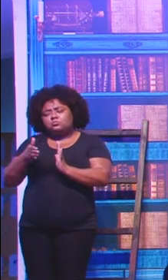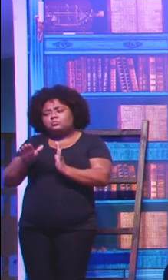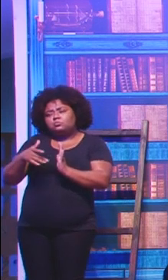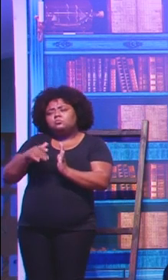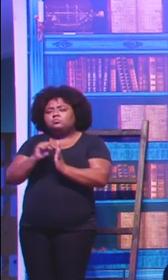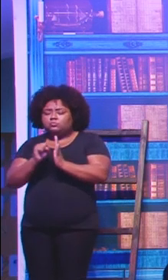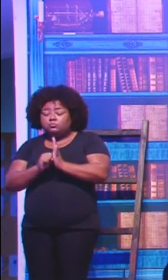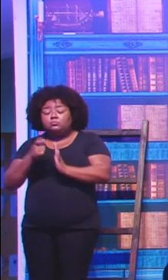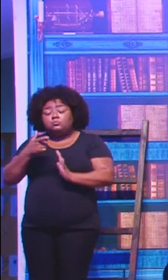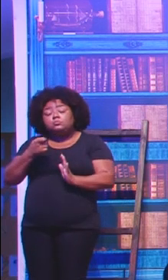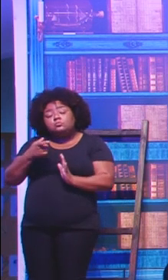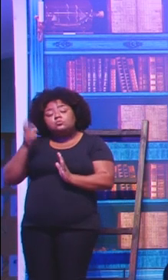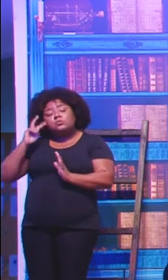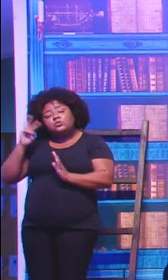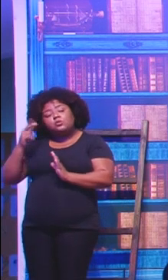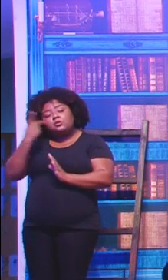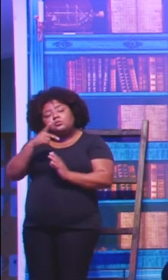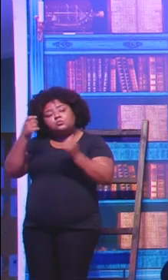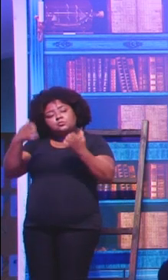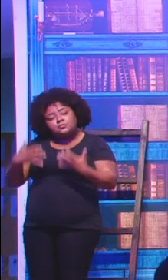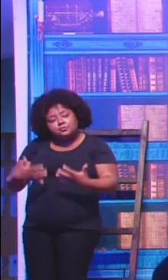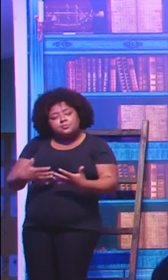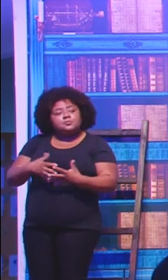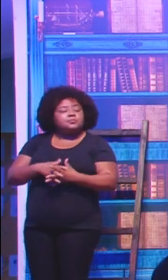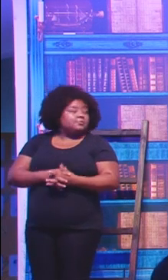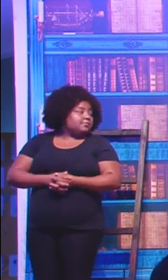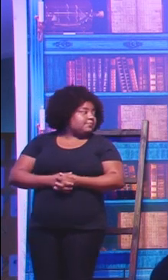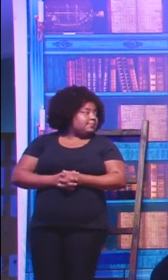a história que você conta.